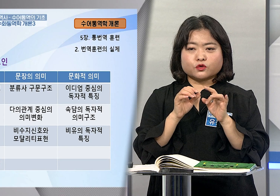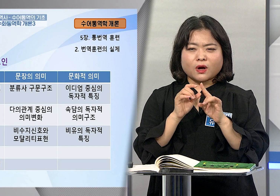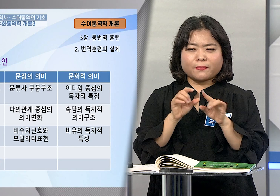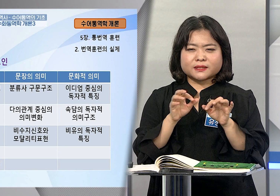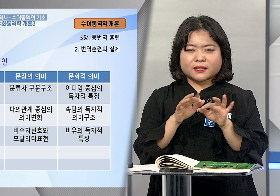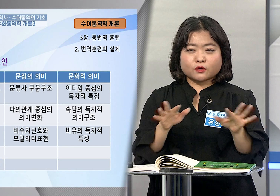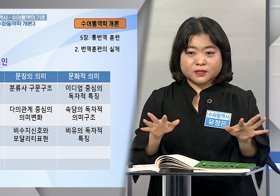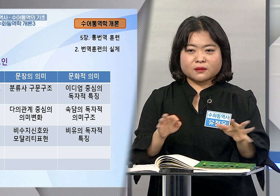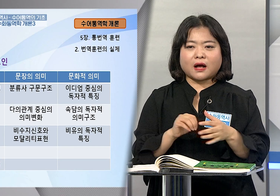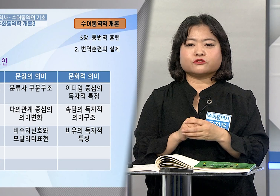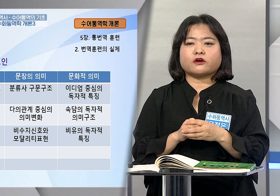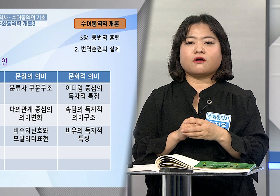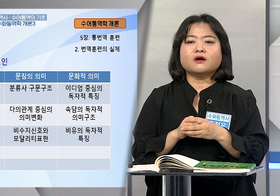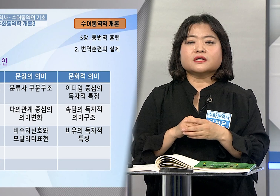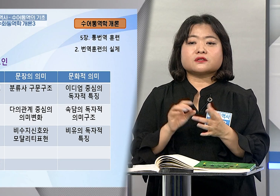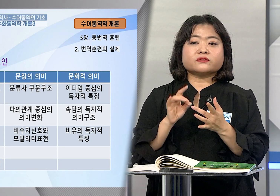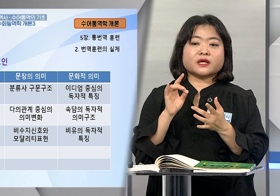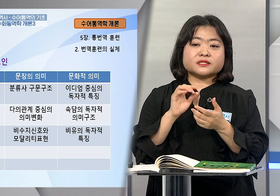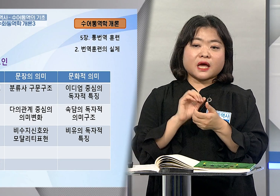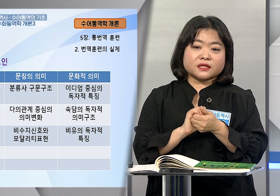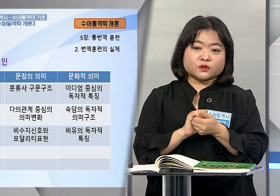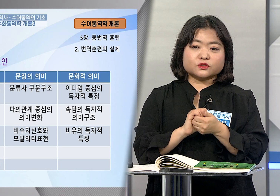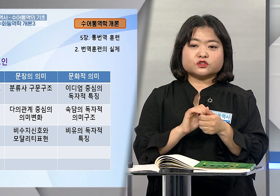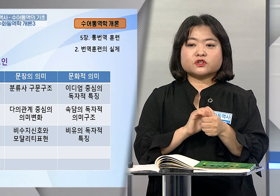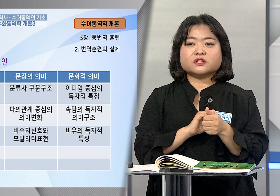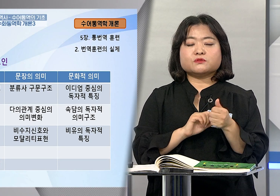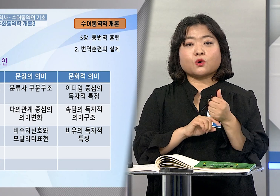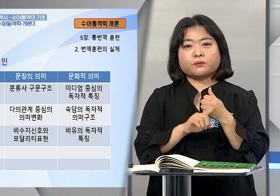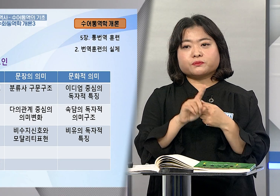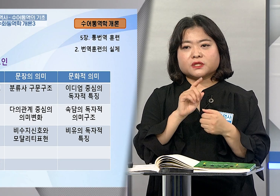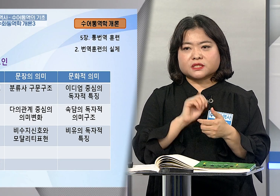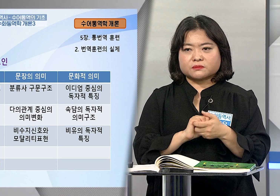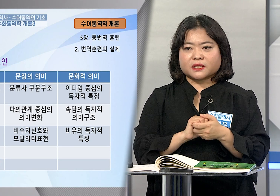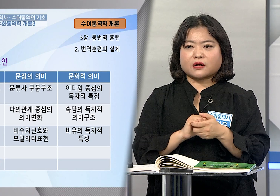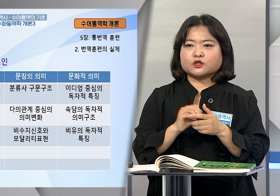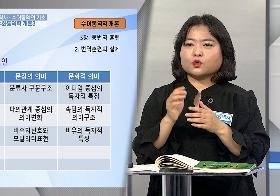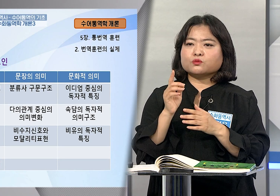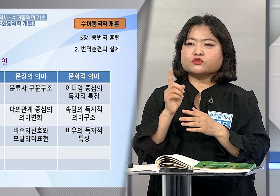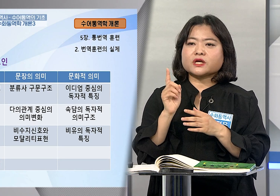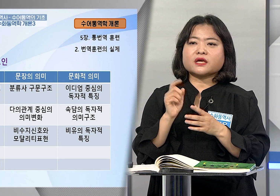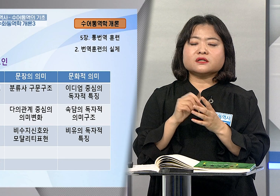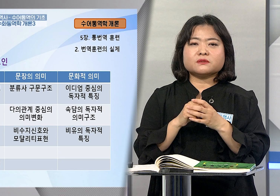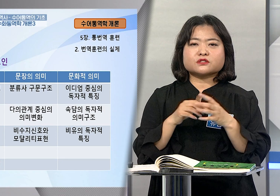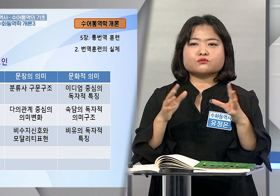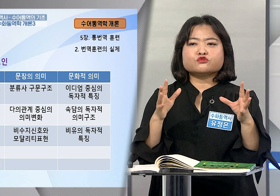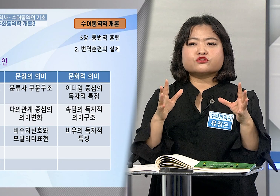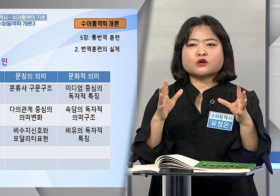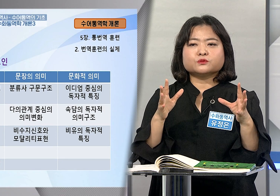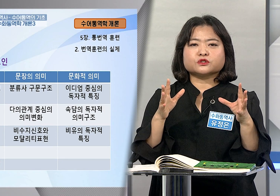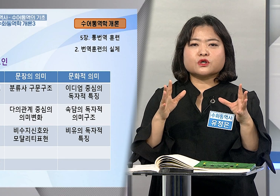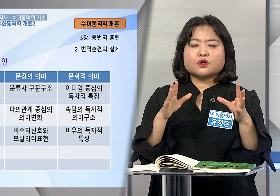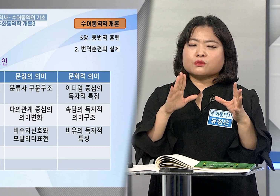어류화 파생이 굉장히 많고요. 선택의 제한이 있고 특유의 의미 용법들이 있습니다. 그리고 문장의 의미에서는 분류상문,